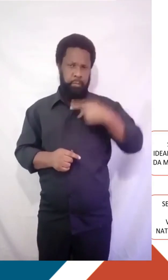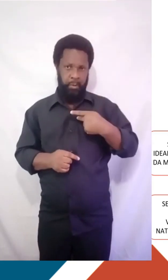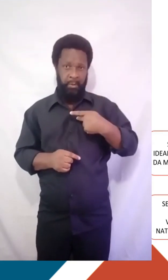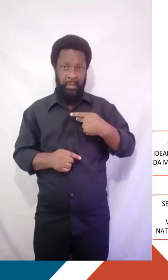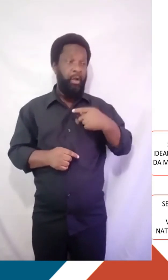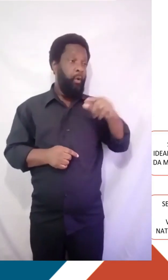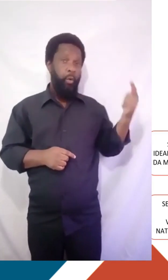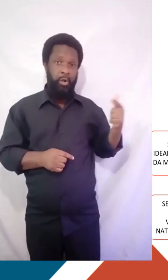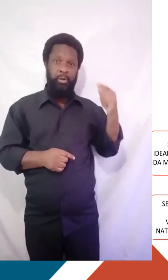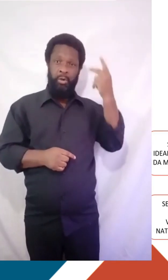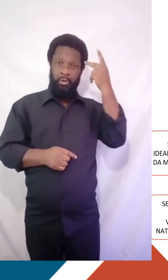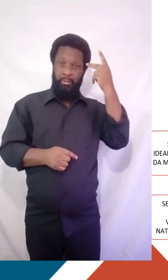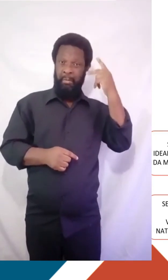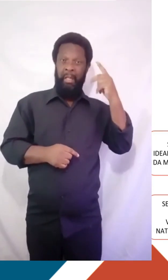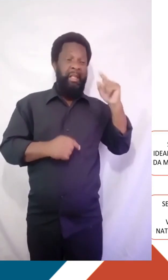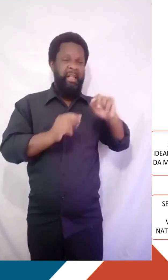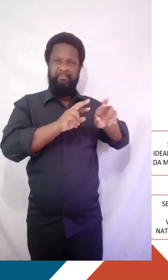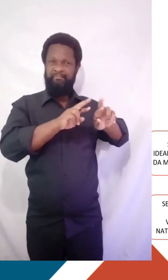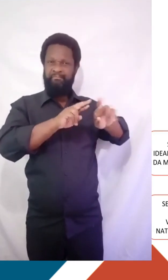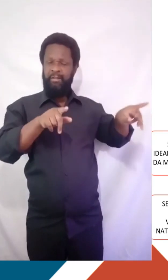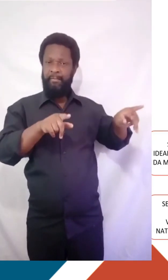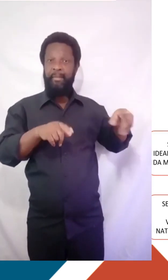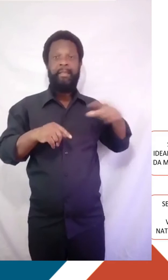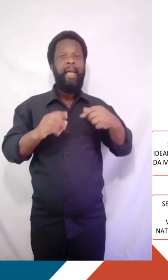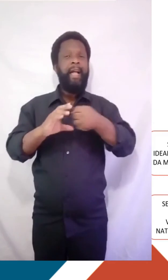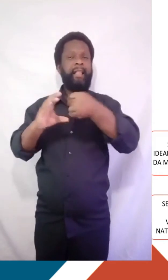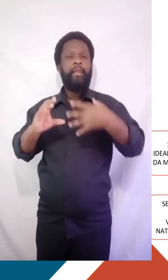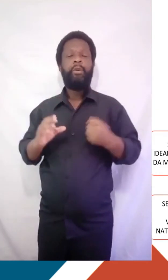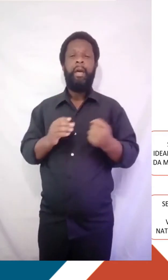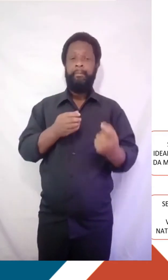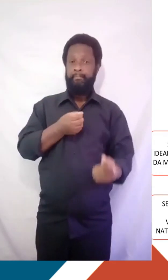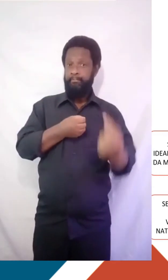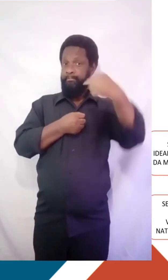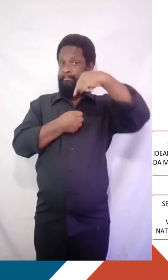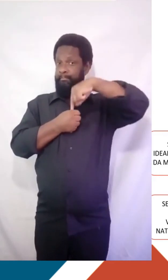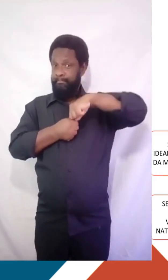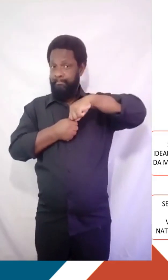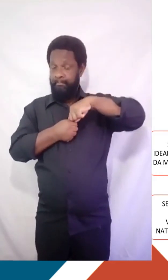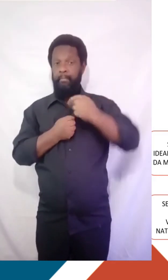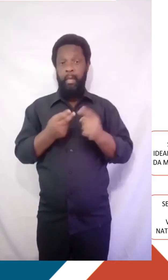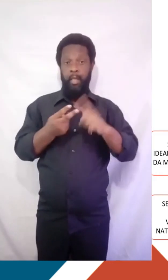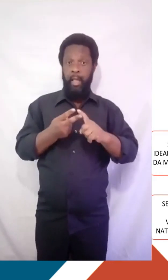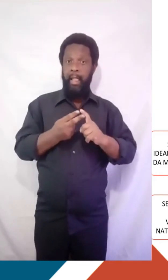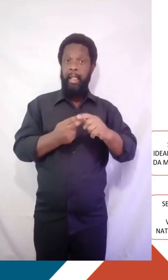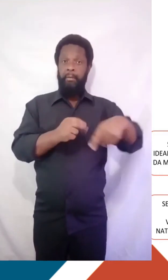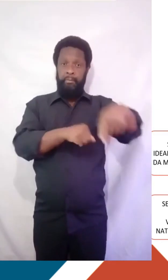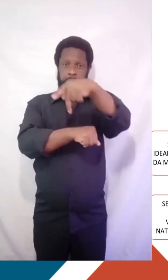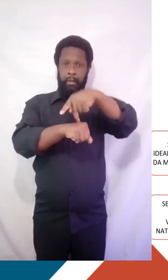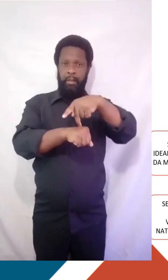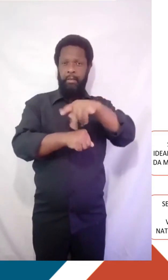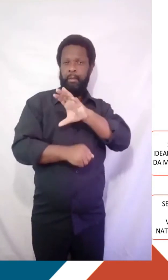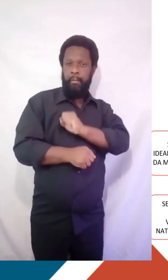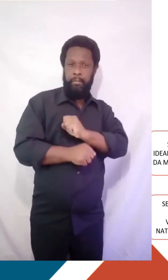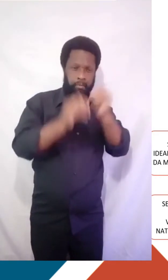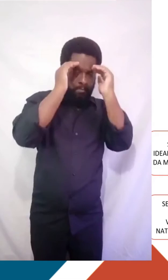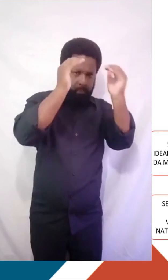modelo clássico. Tem como característica o subjetivismo, a idealização da pátria, da mulher e do